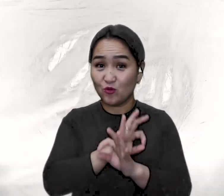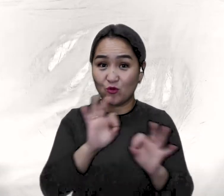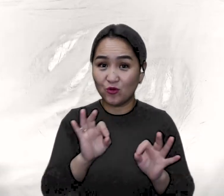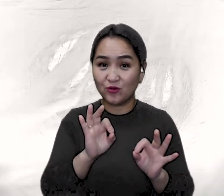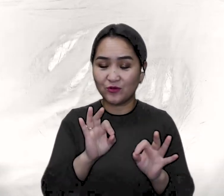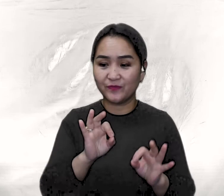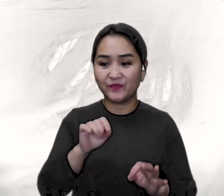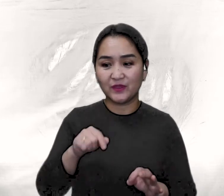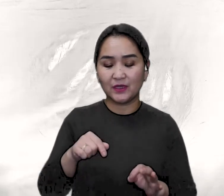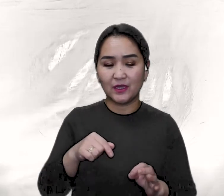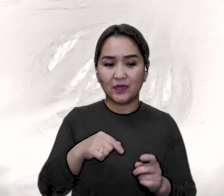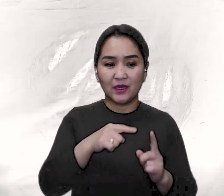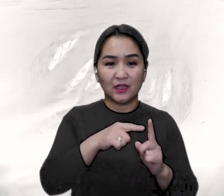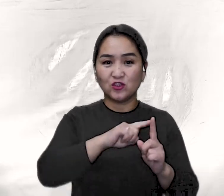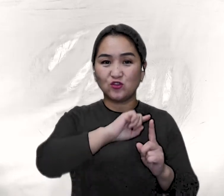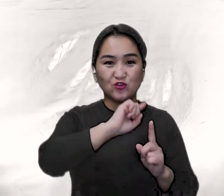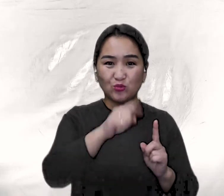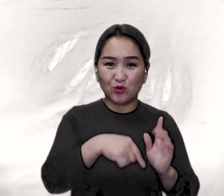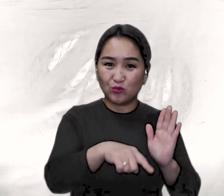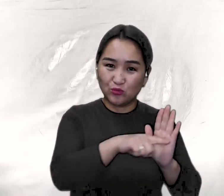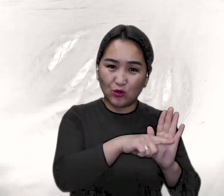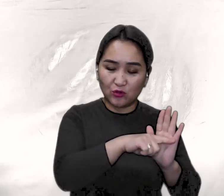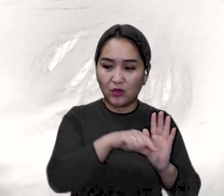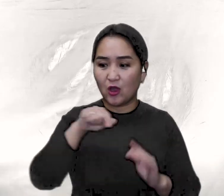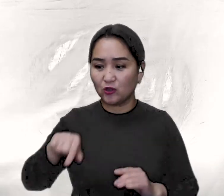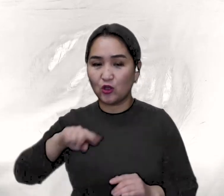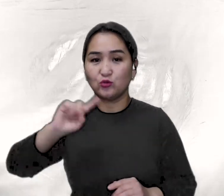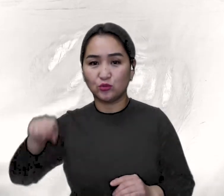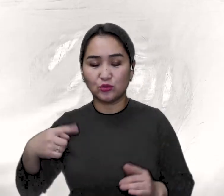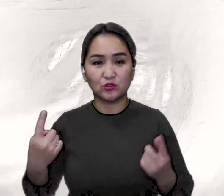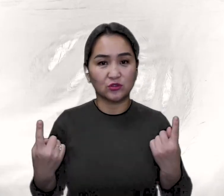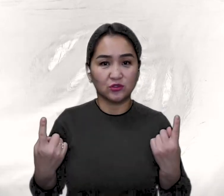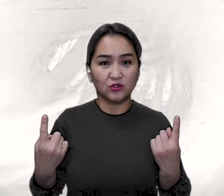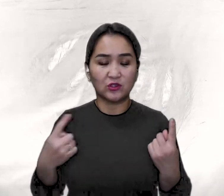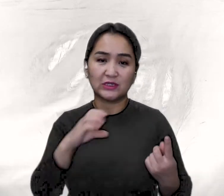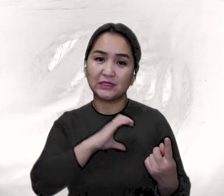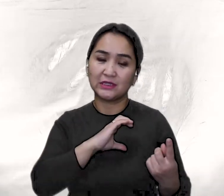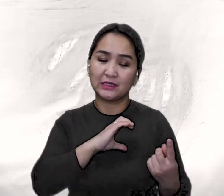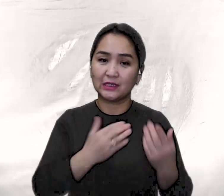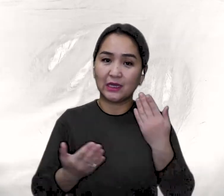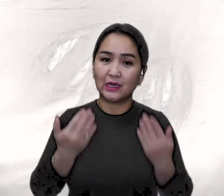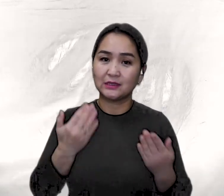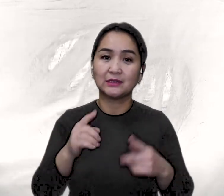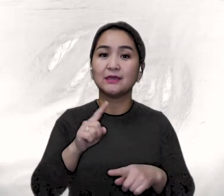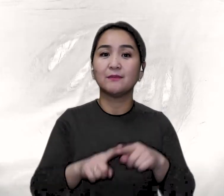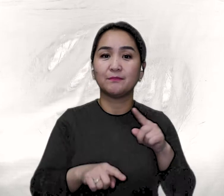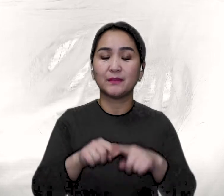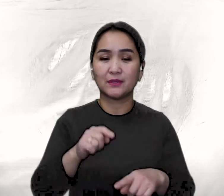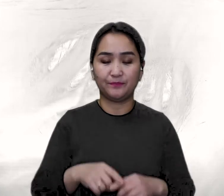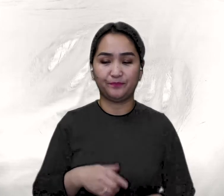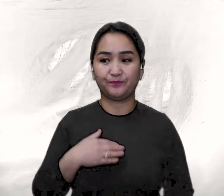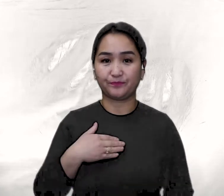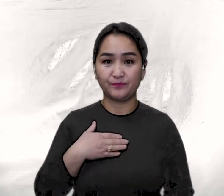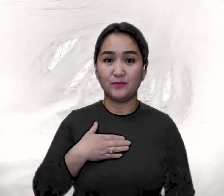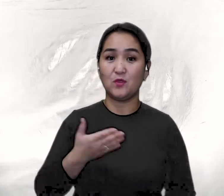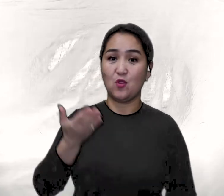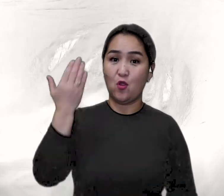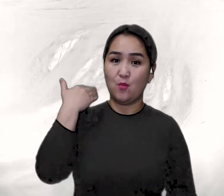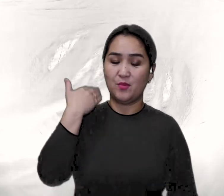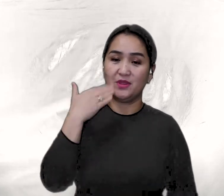дээ. Тэр хоёрыг харьцуулбал яг ямар вэ? Би ч өмнө нь нээж гэр бүлийн